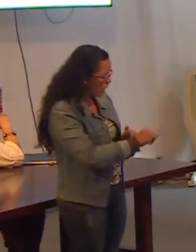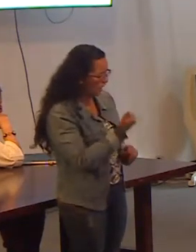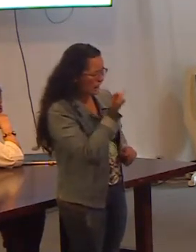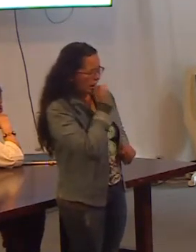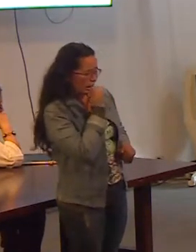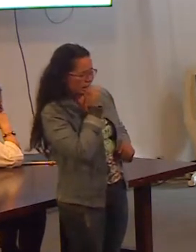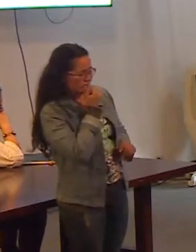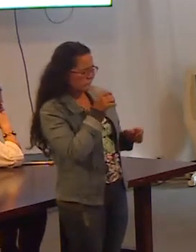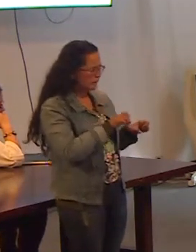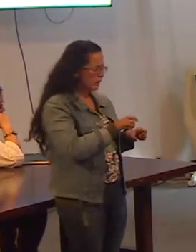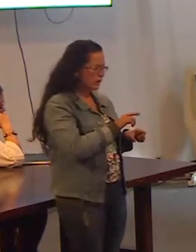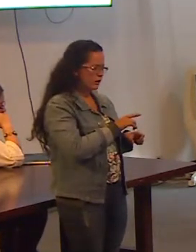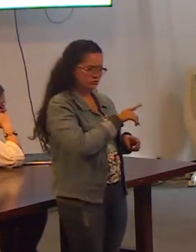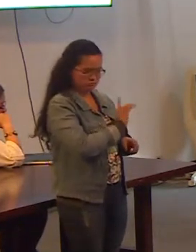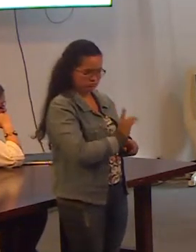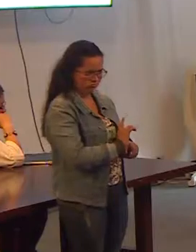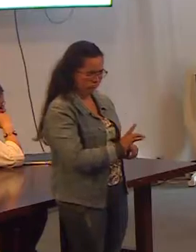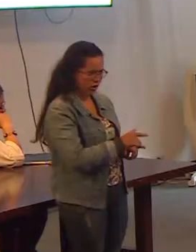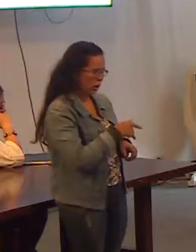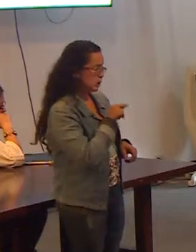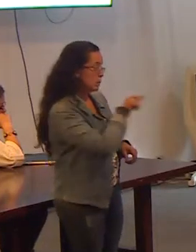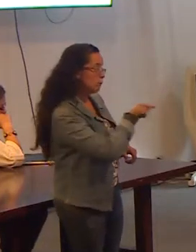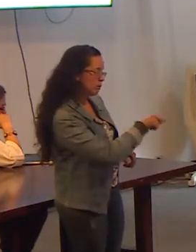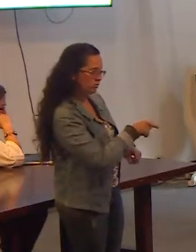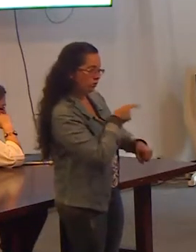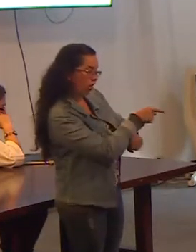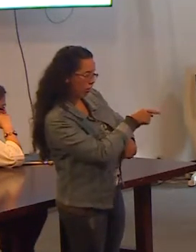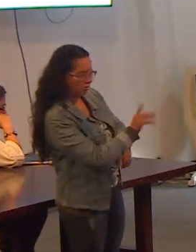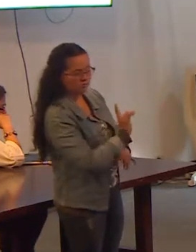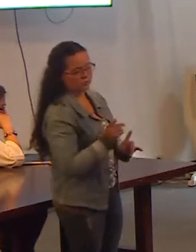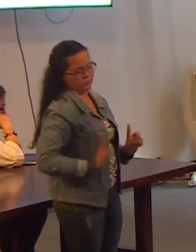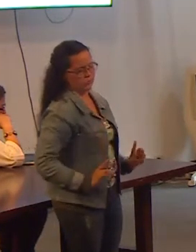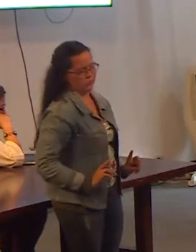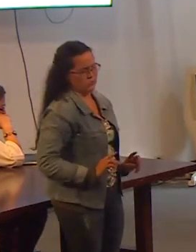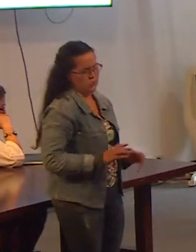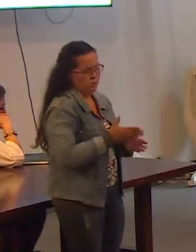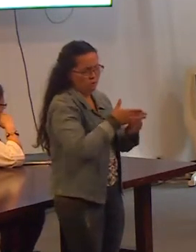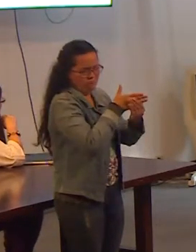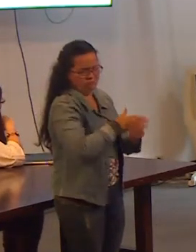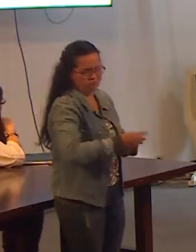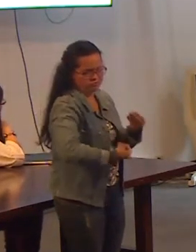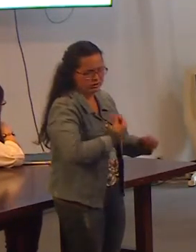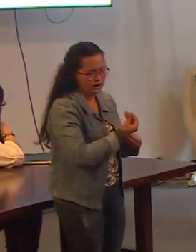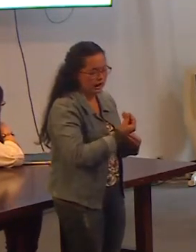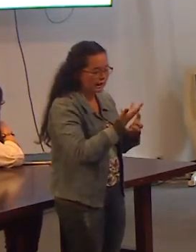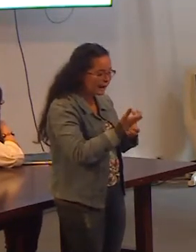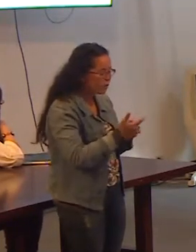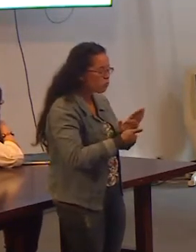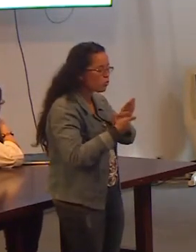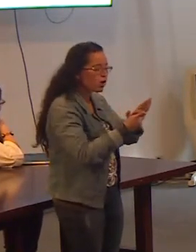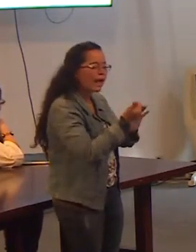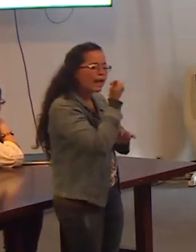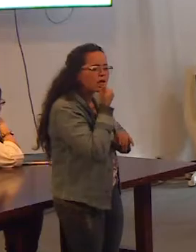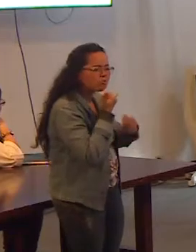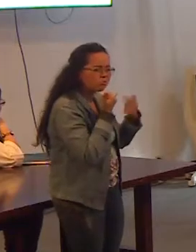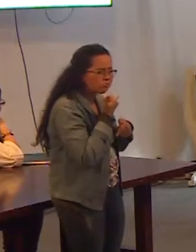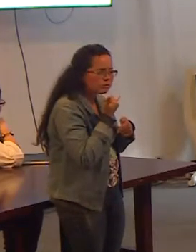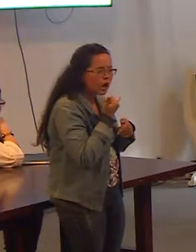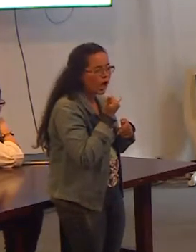alguna equivocación, no es el momento de señalarlo o de juzgarlo, ya que este método hace ver el error como un